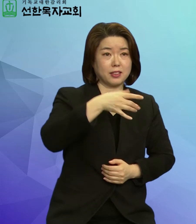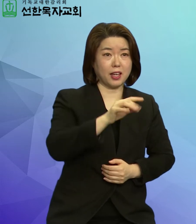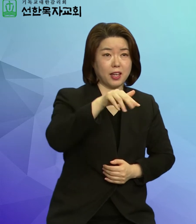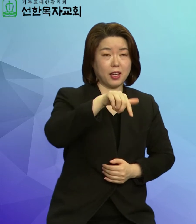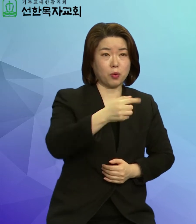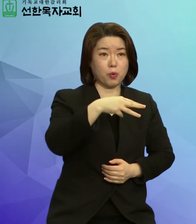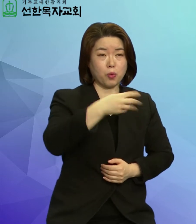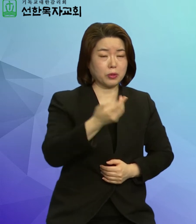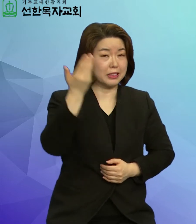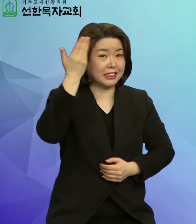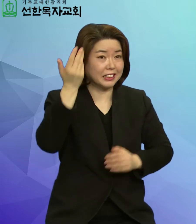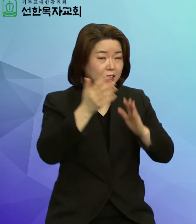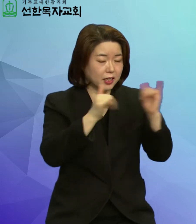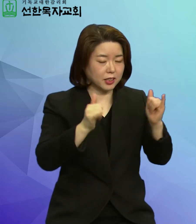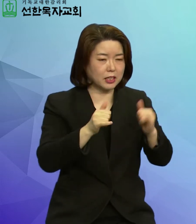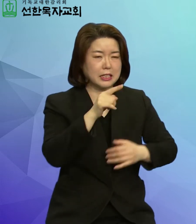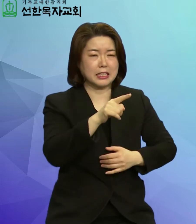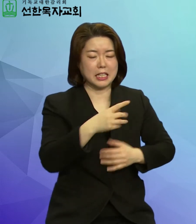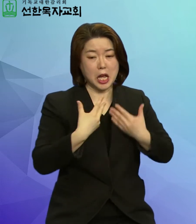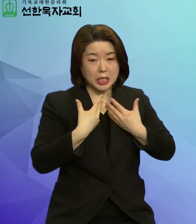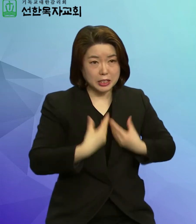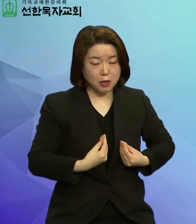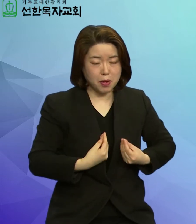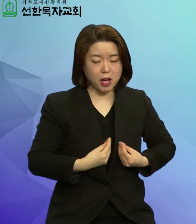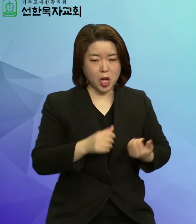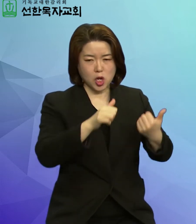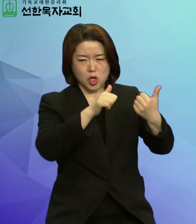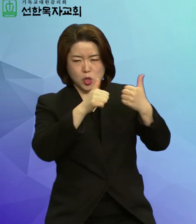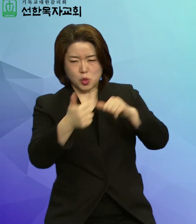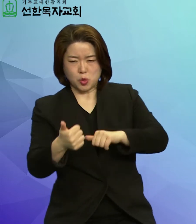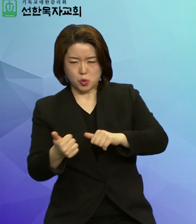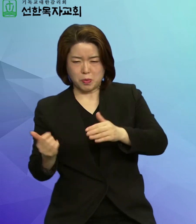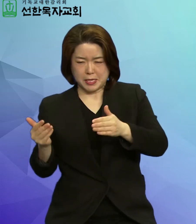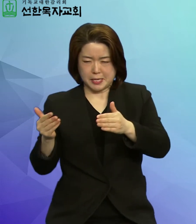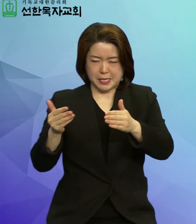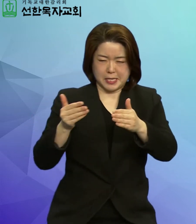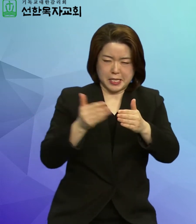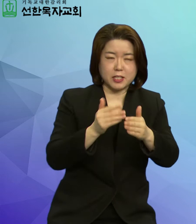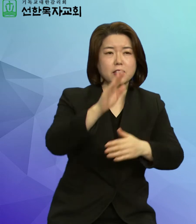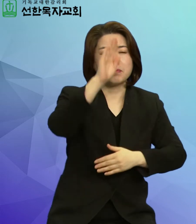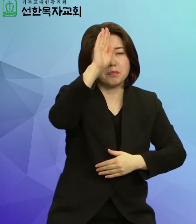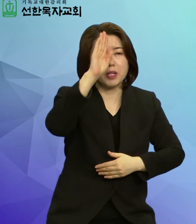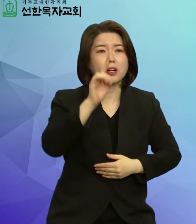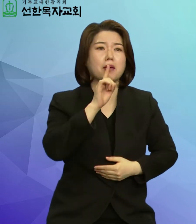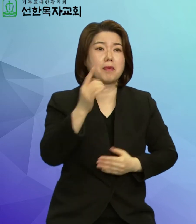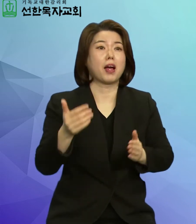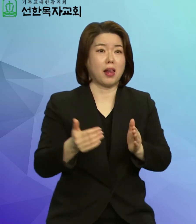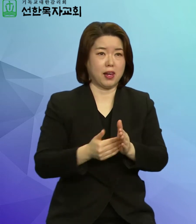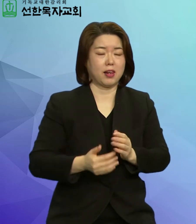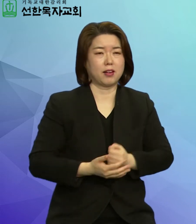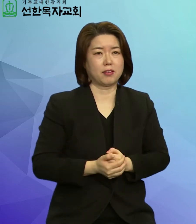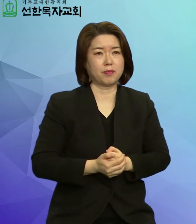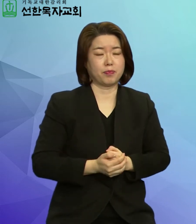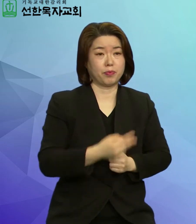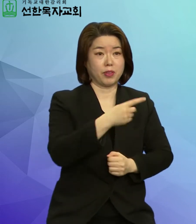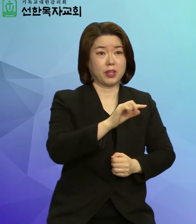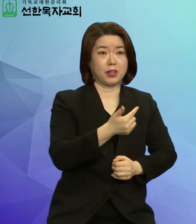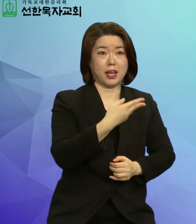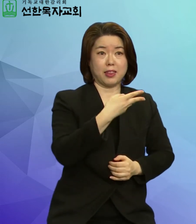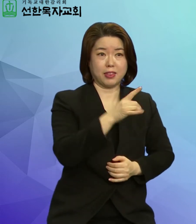키에르케고르라는 철학자는 죽음에 이르는 병이다, 절망을 죽음에 이르는 병이라고